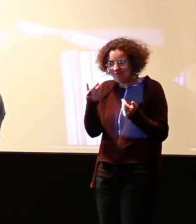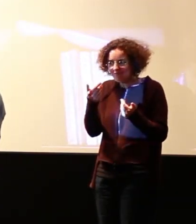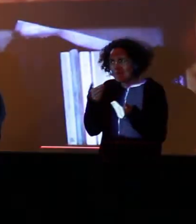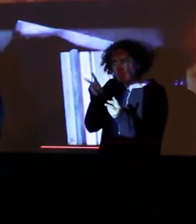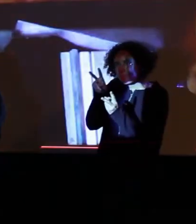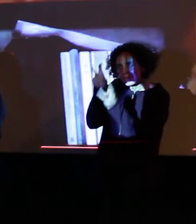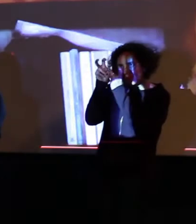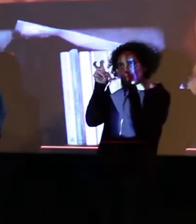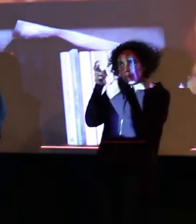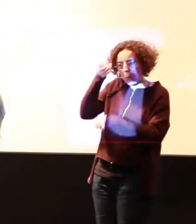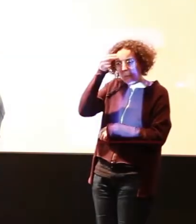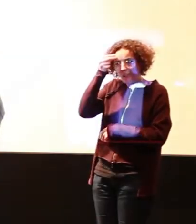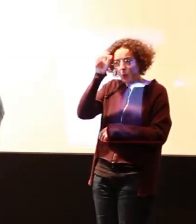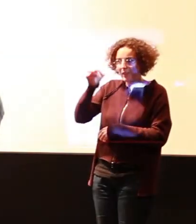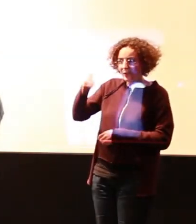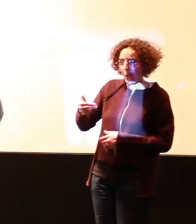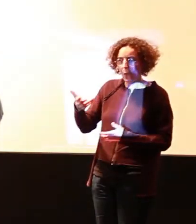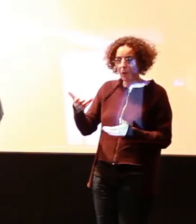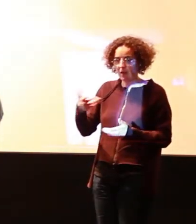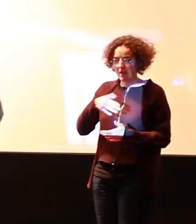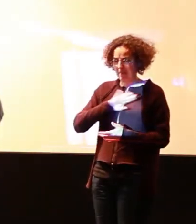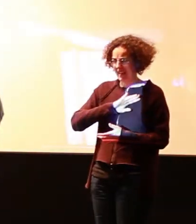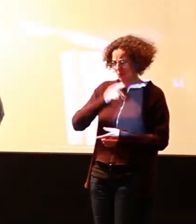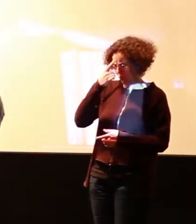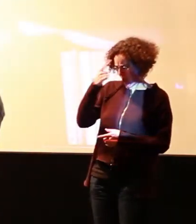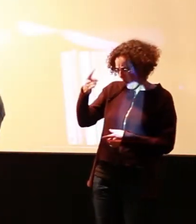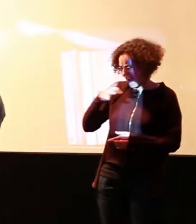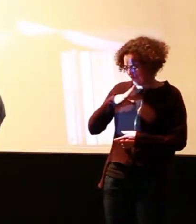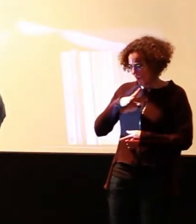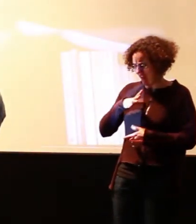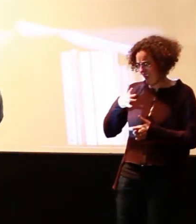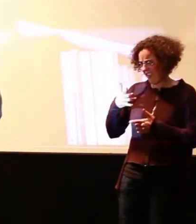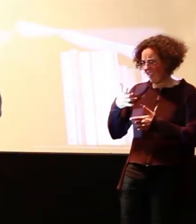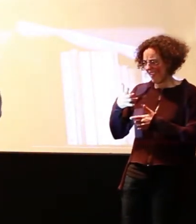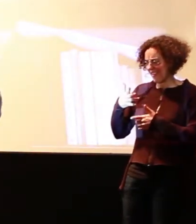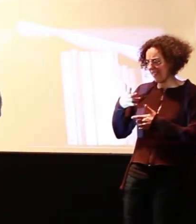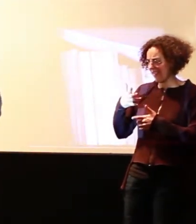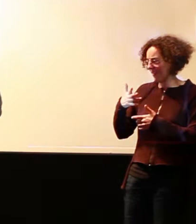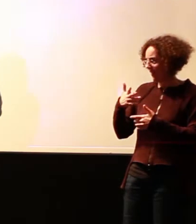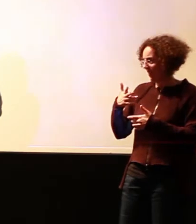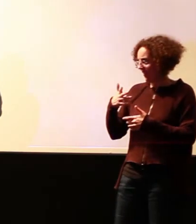s'ils ont compris. Parce que je crois qu'il y a plusieurs